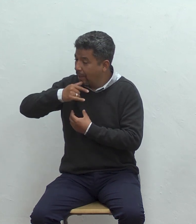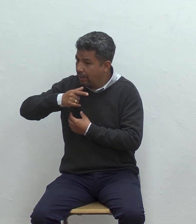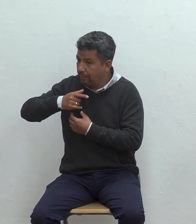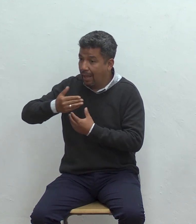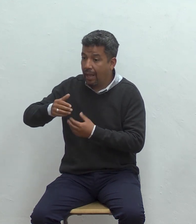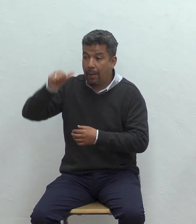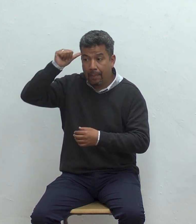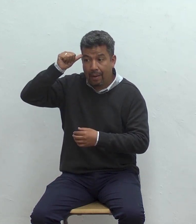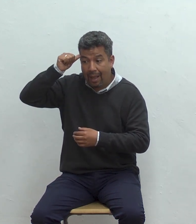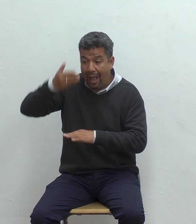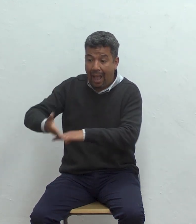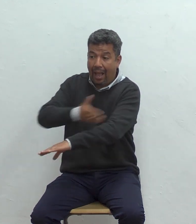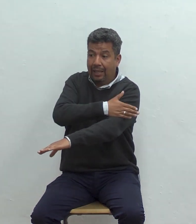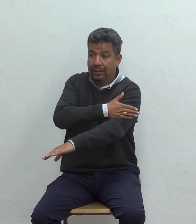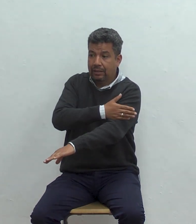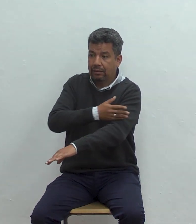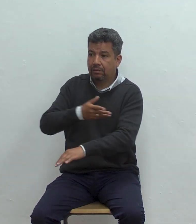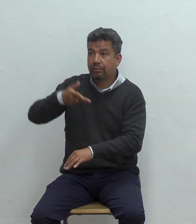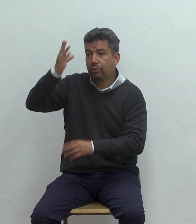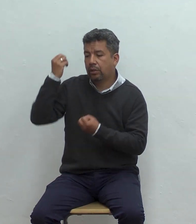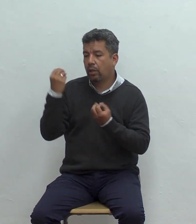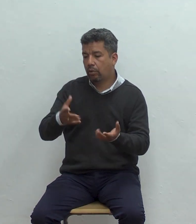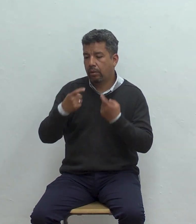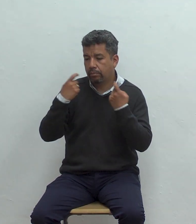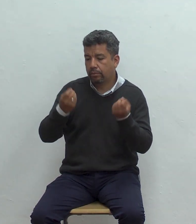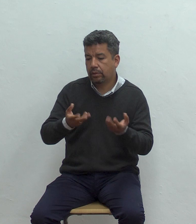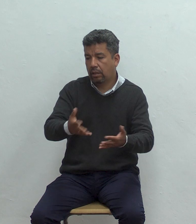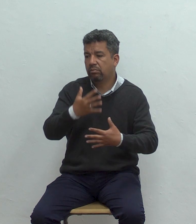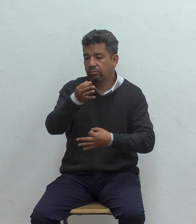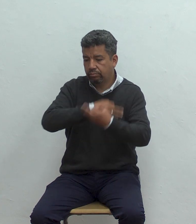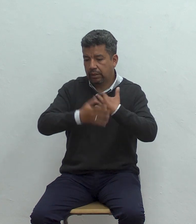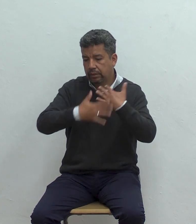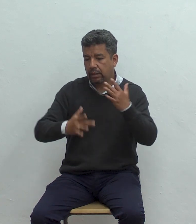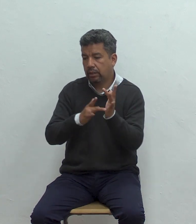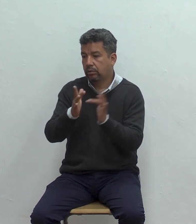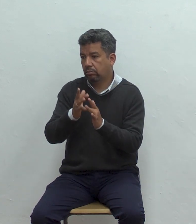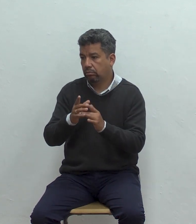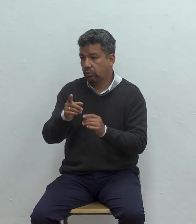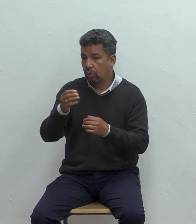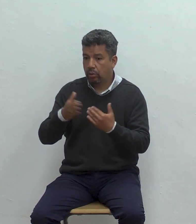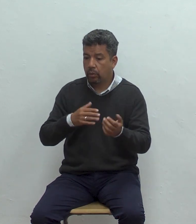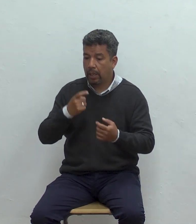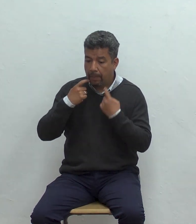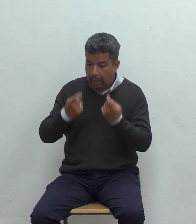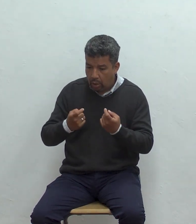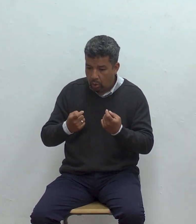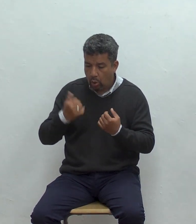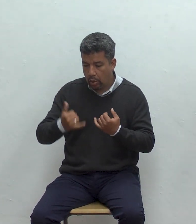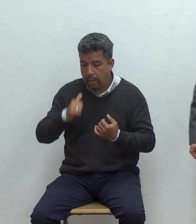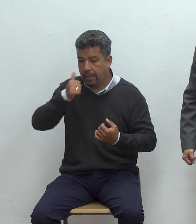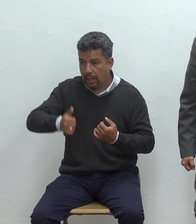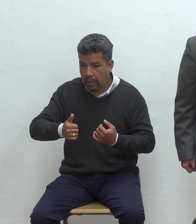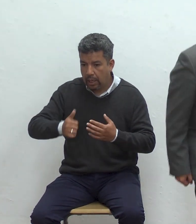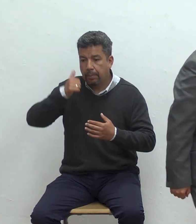de que Adán pecara, Dios ya había provisto el perdón de los pecados en la sangre de Jesús. De modo que usted puede ser que peca hoy y peca mañana y